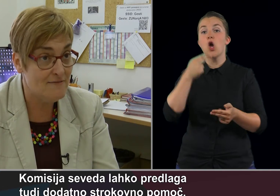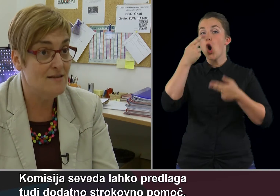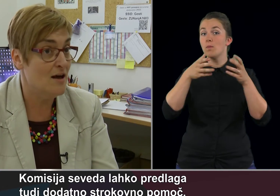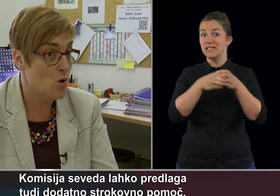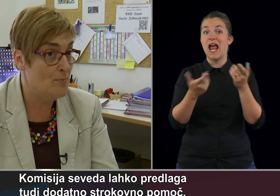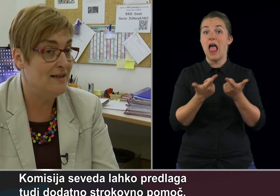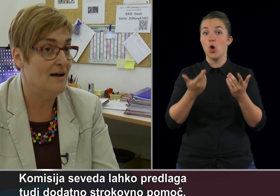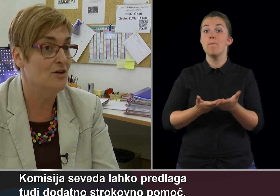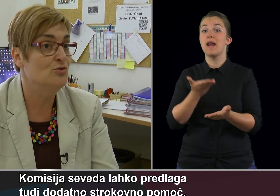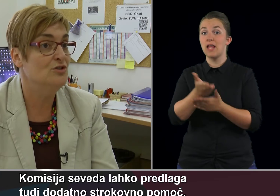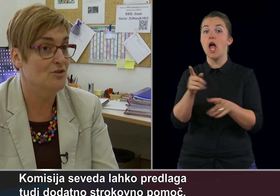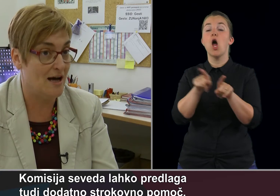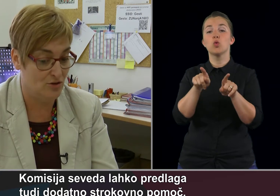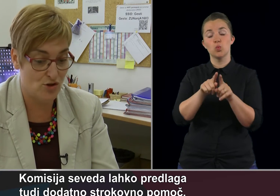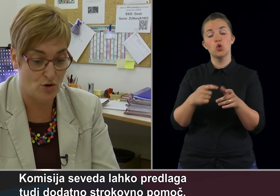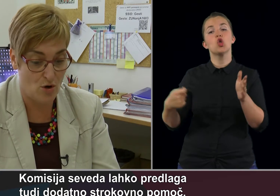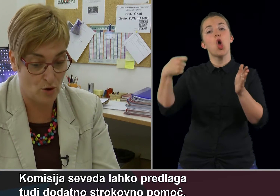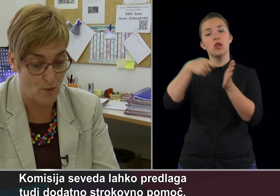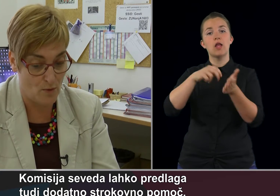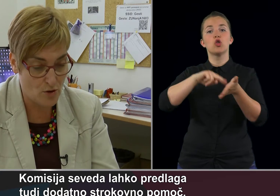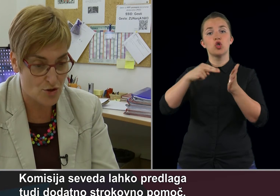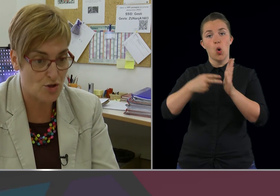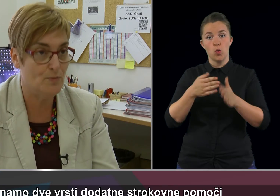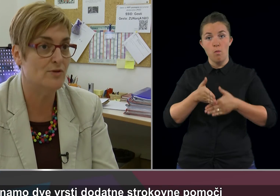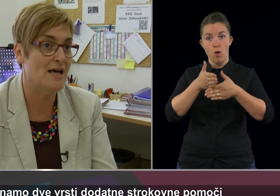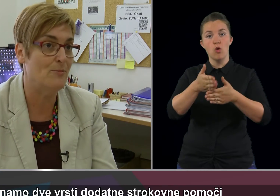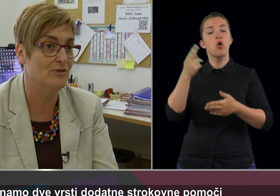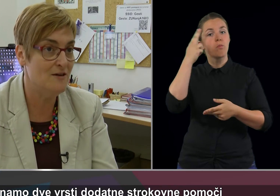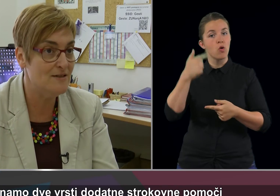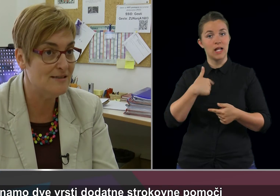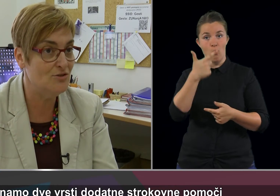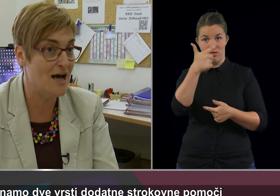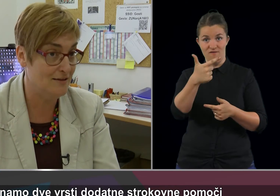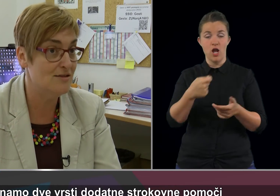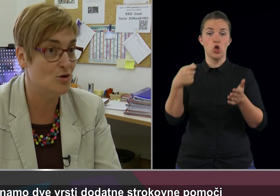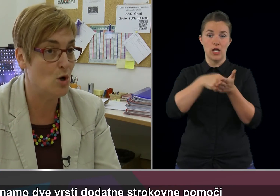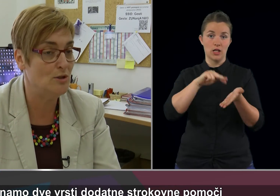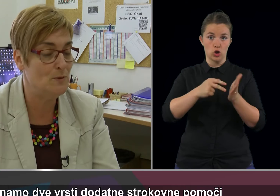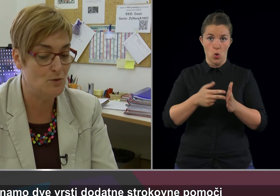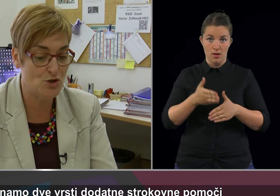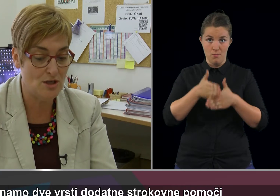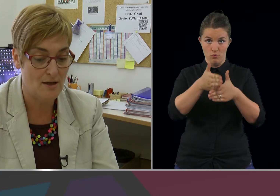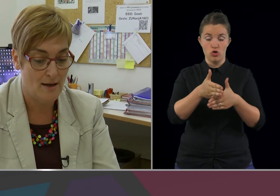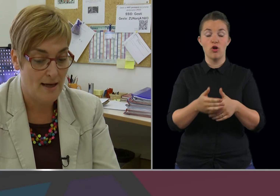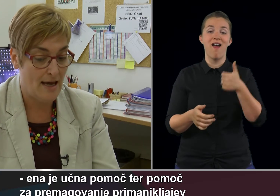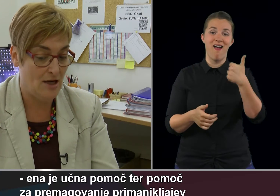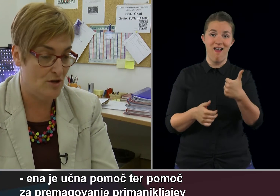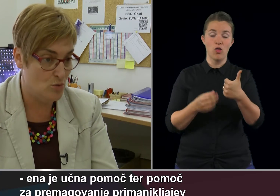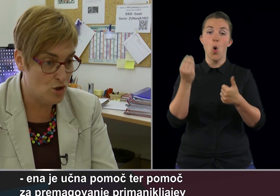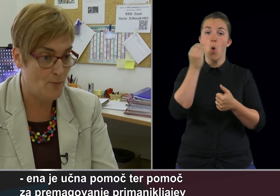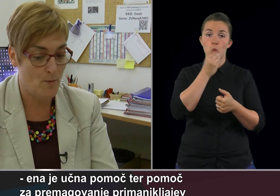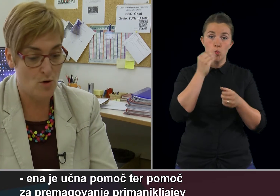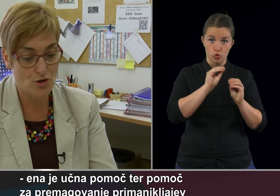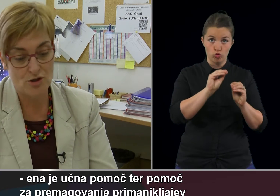Komisija seveda lahko predlaga tudi dodatno strokovno pomoč. Poznamo dve vrsti dodatne strokovne pomoči. Eno